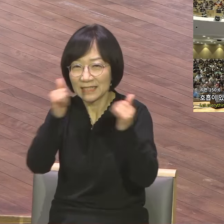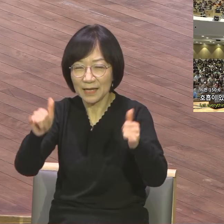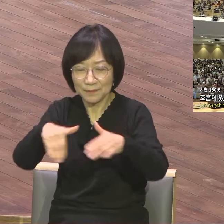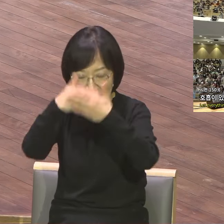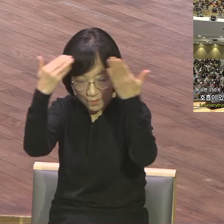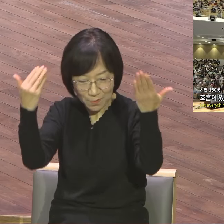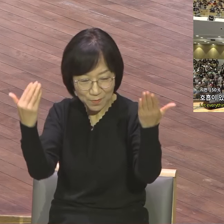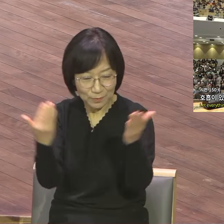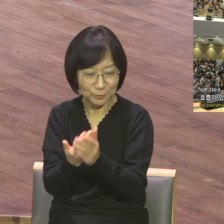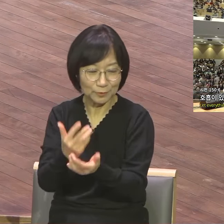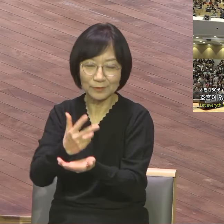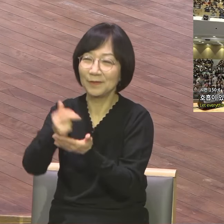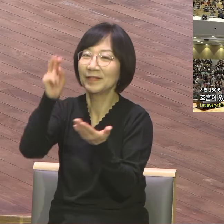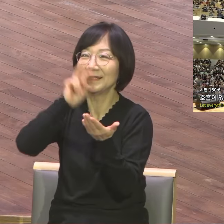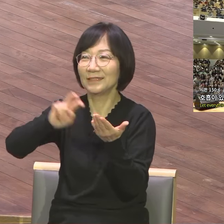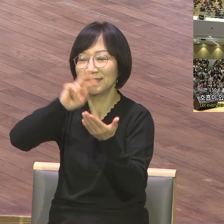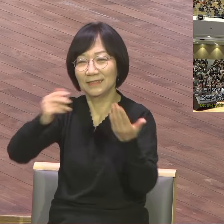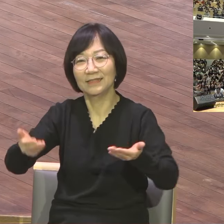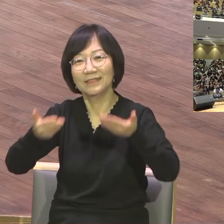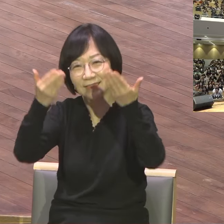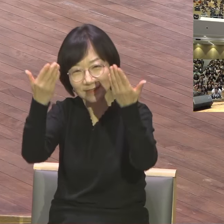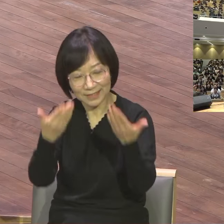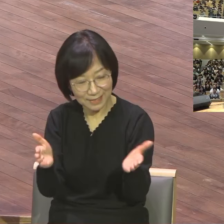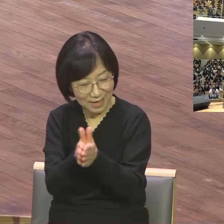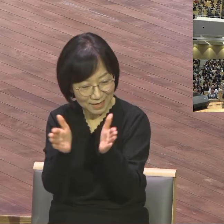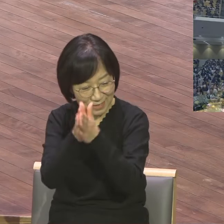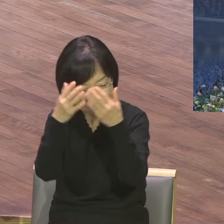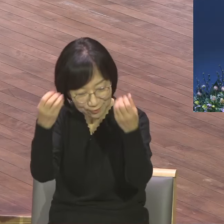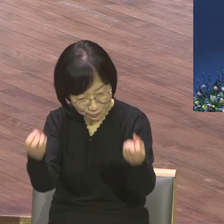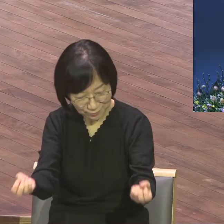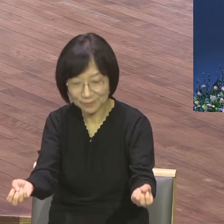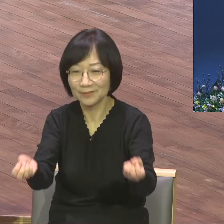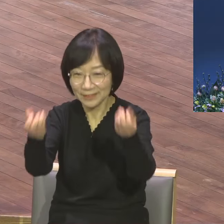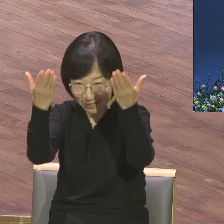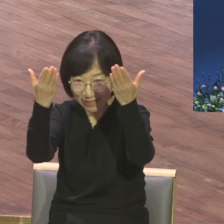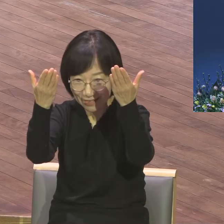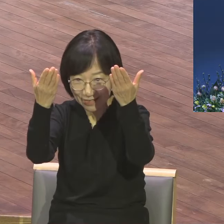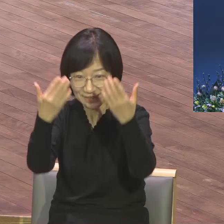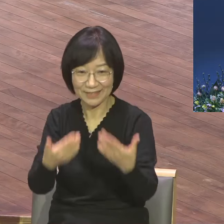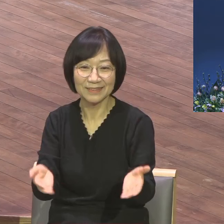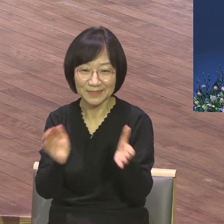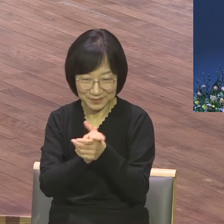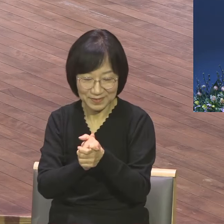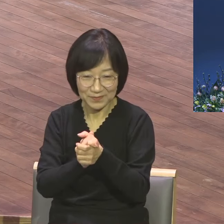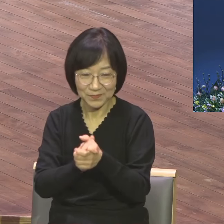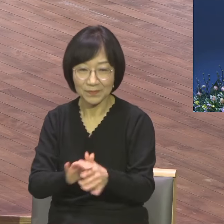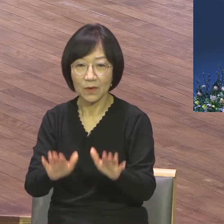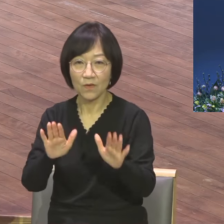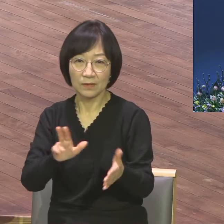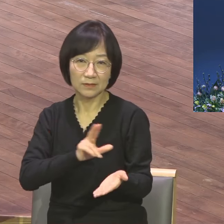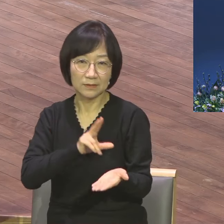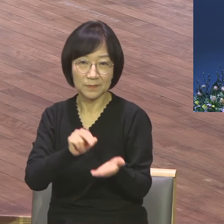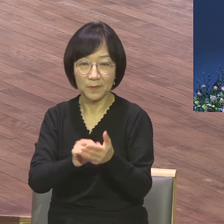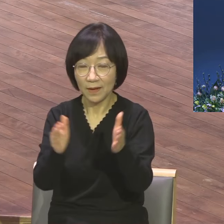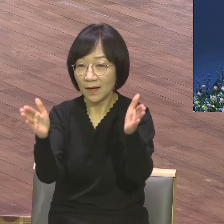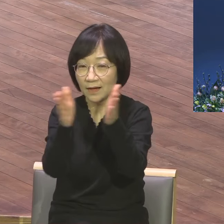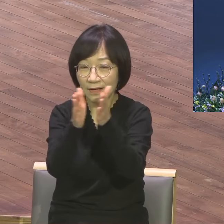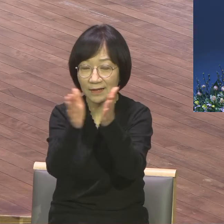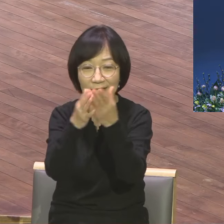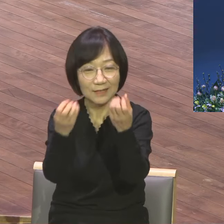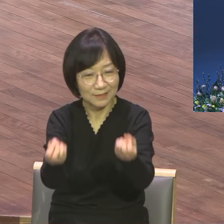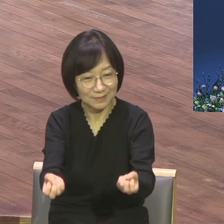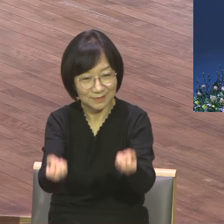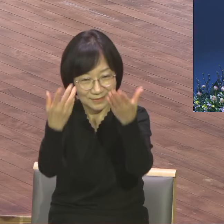여호와를 찬양할지어다. 할렐루야. 아멘. 할렐루야. 신앙의 난 제목으로